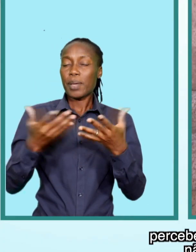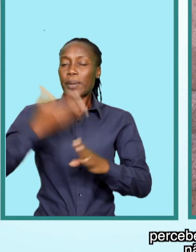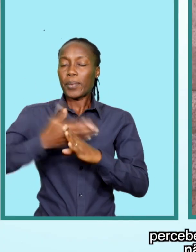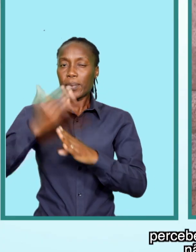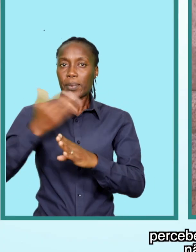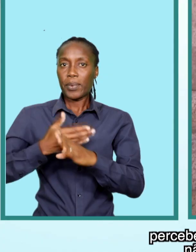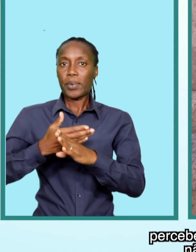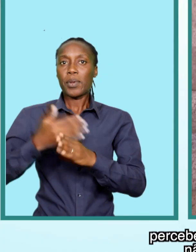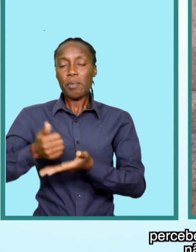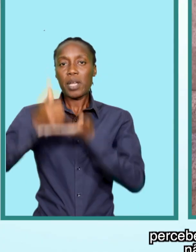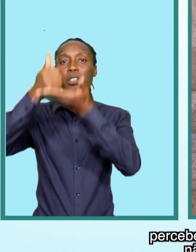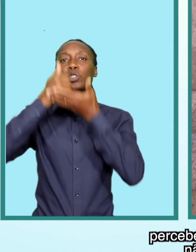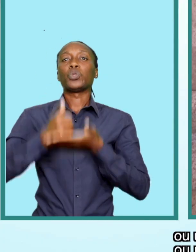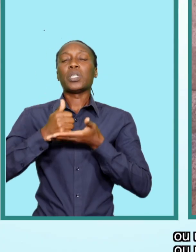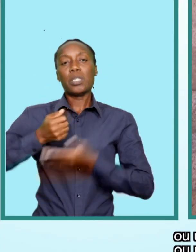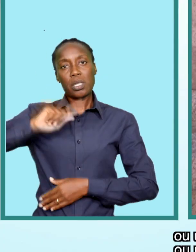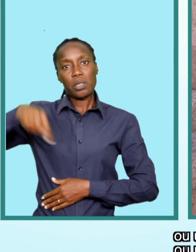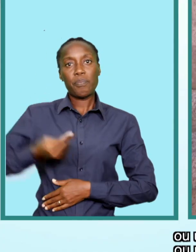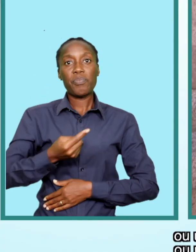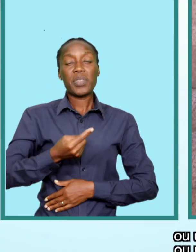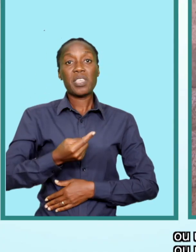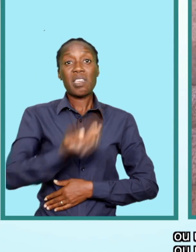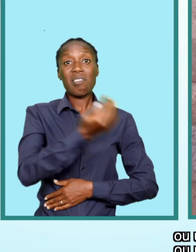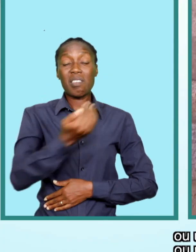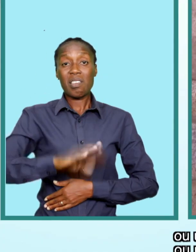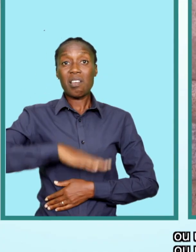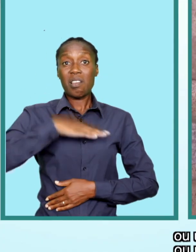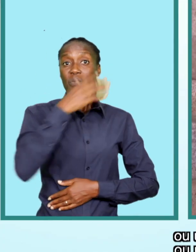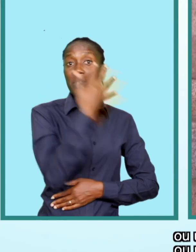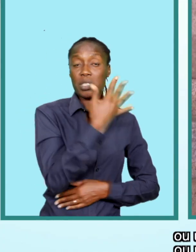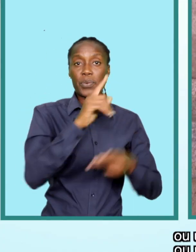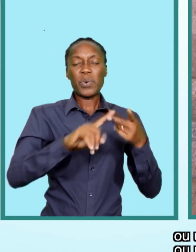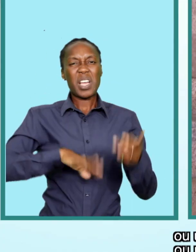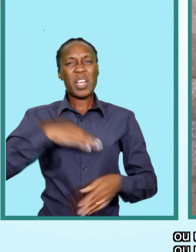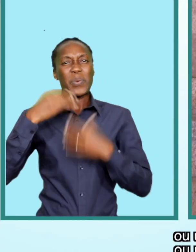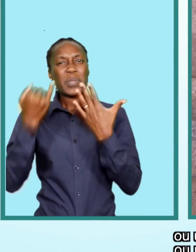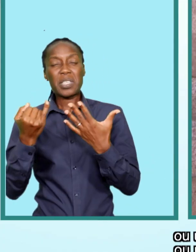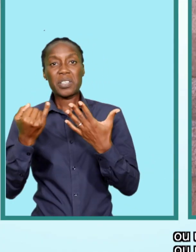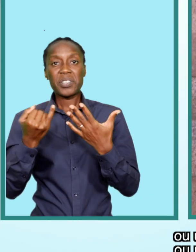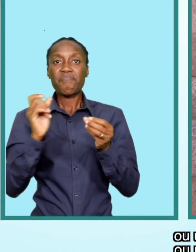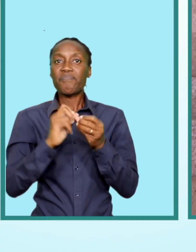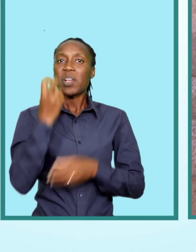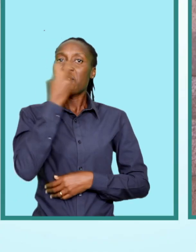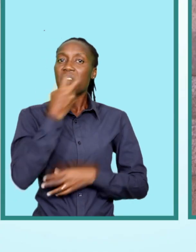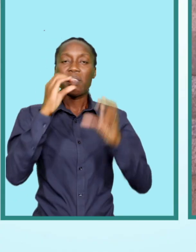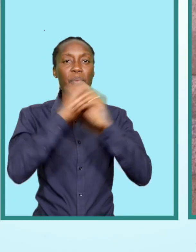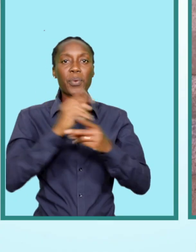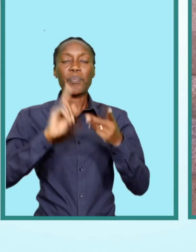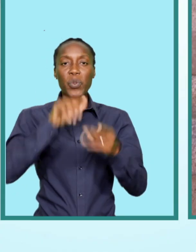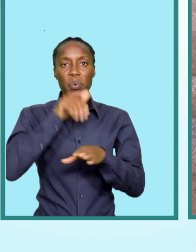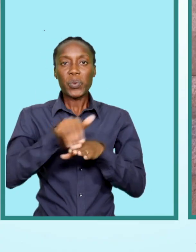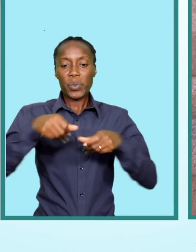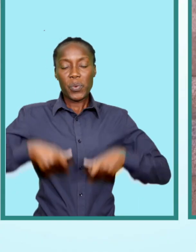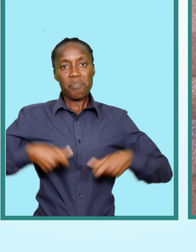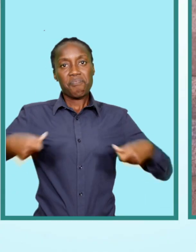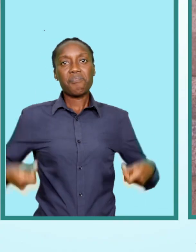encontrávamos escolas inclusivas ou um terapeuta que nos compreendesse ou que nos ajudasse. E falo de uma criança